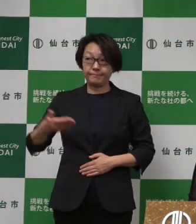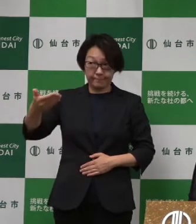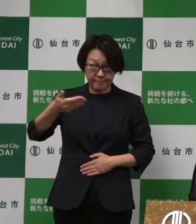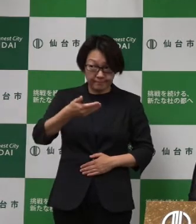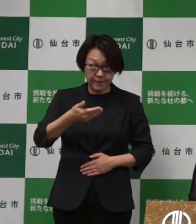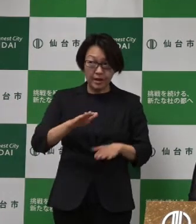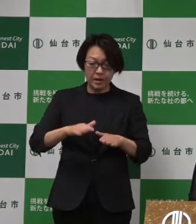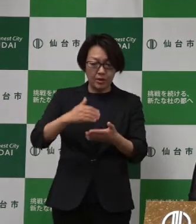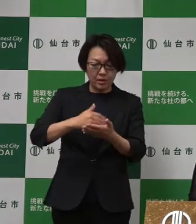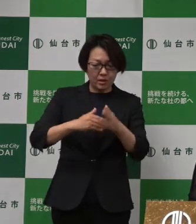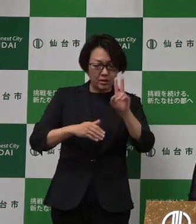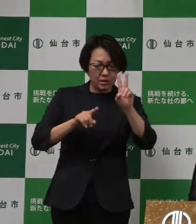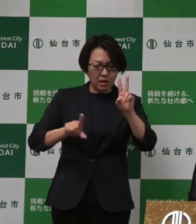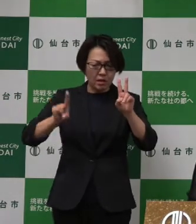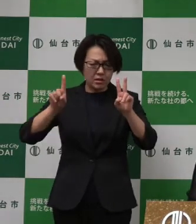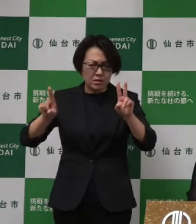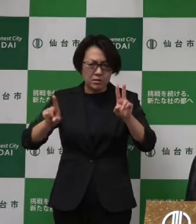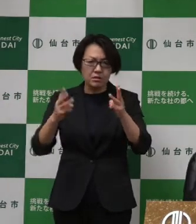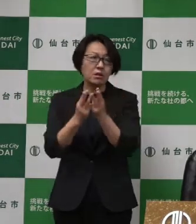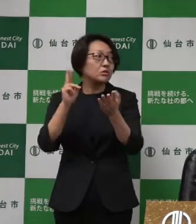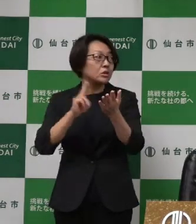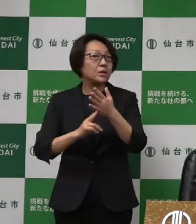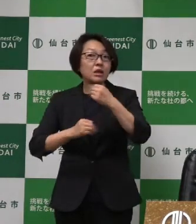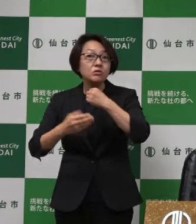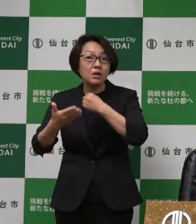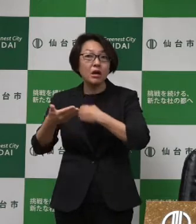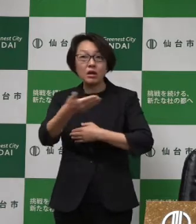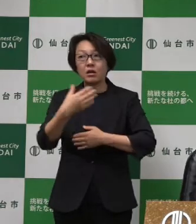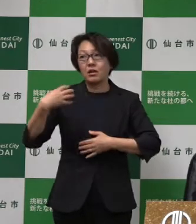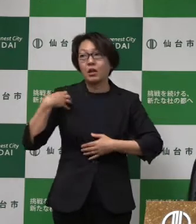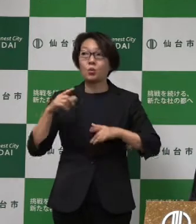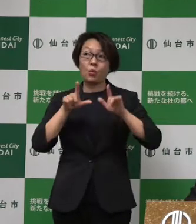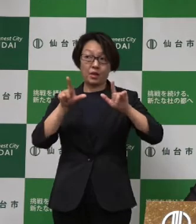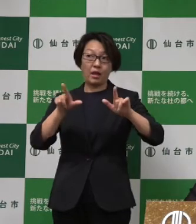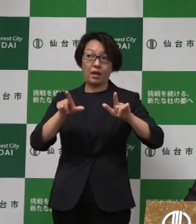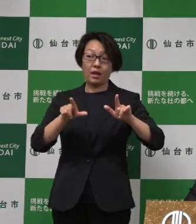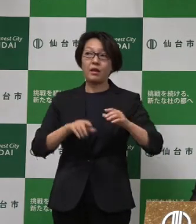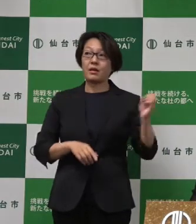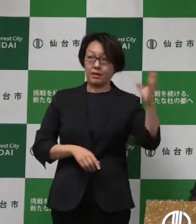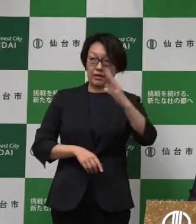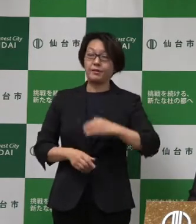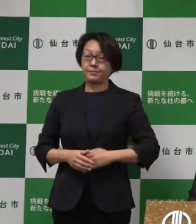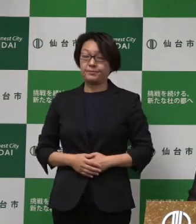今のお話は2対1にしたのはいつ頃なんでしょうか。 あら、これはいつだったでしょうか。 担当からお答えいたします。